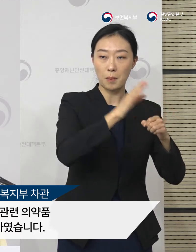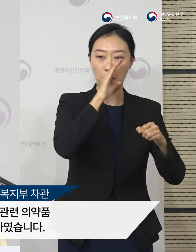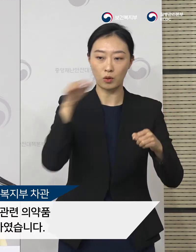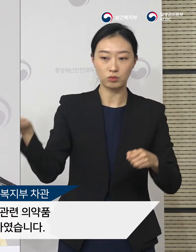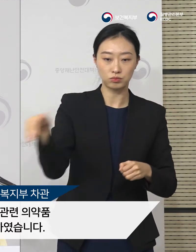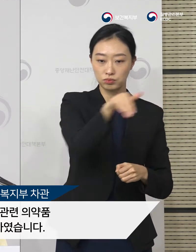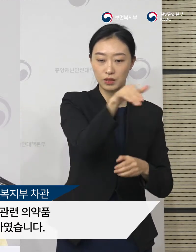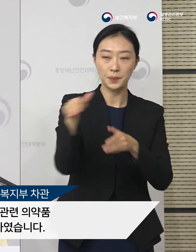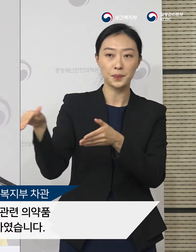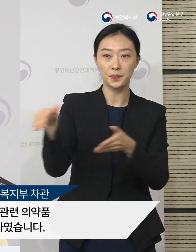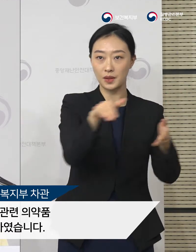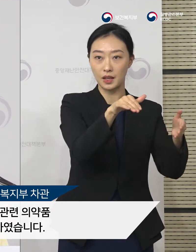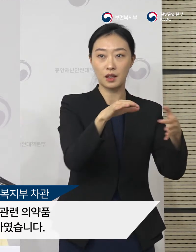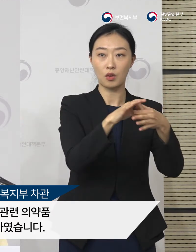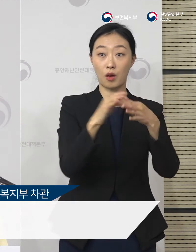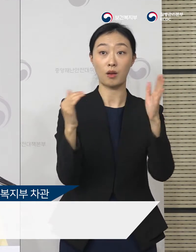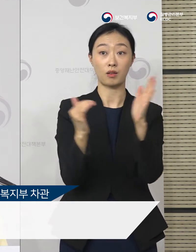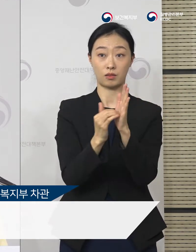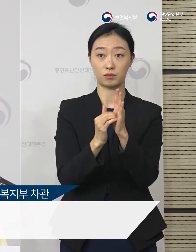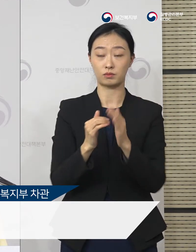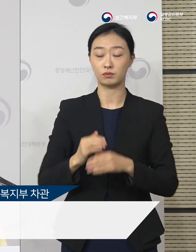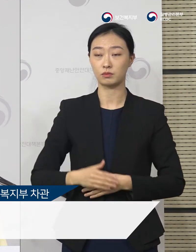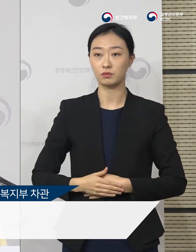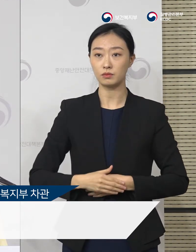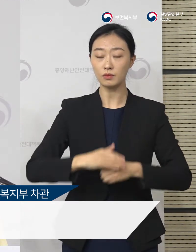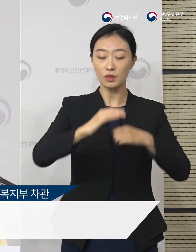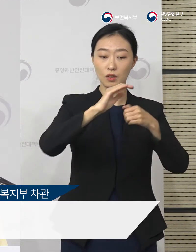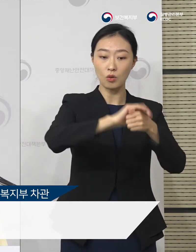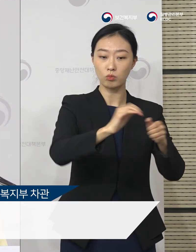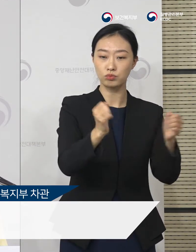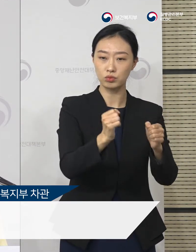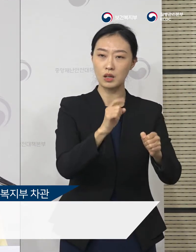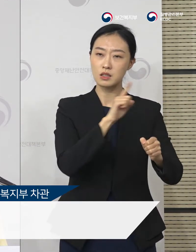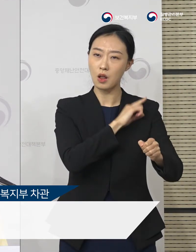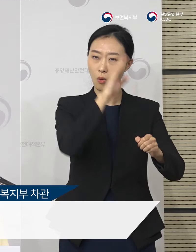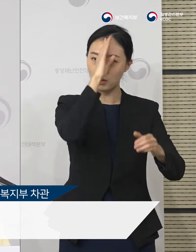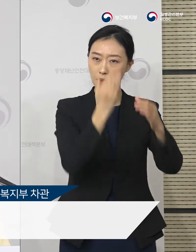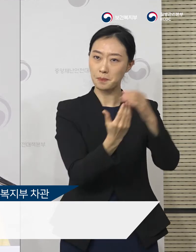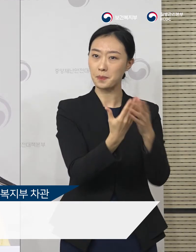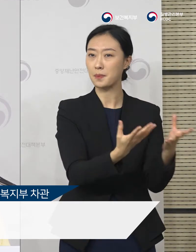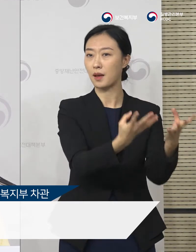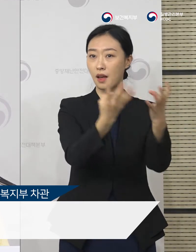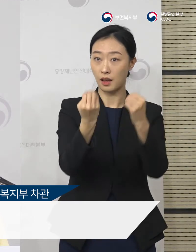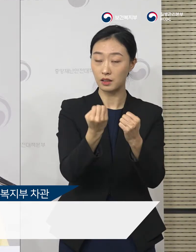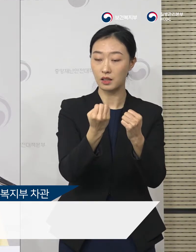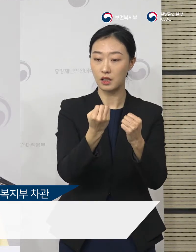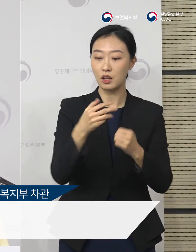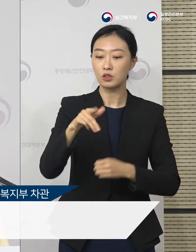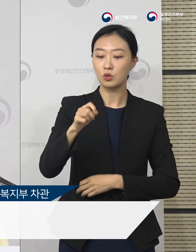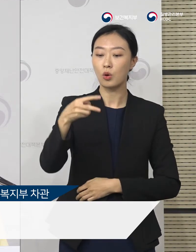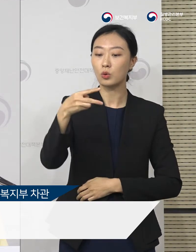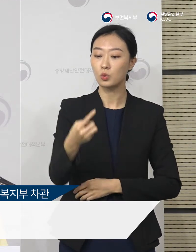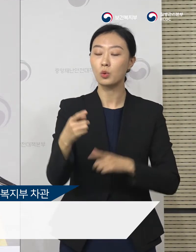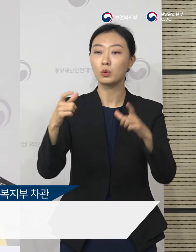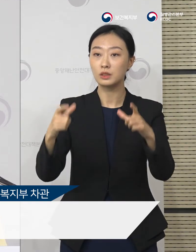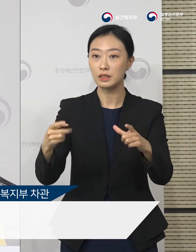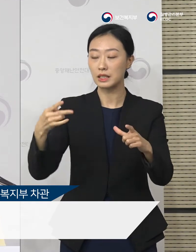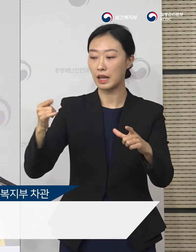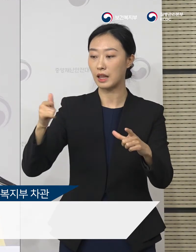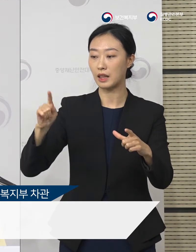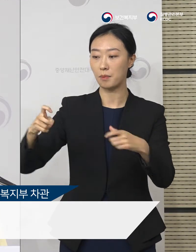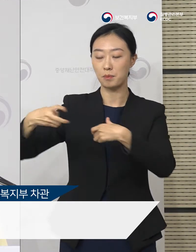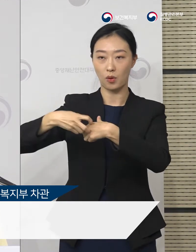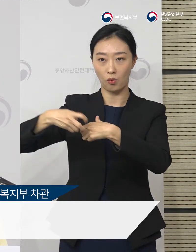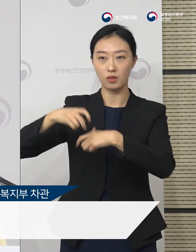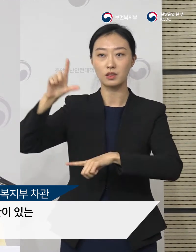핫라인으로 연계하였습니다. 경북 지역에서 가장 환자가 많이 발생하고 있는 청도 대남병원에 대하여